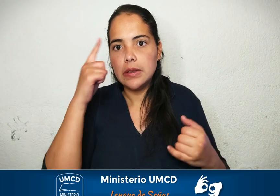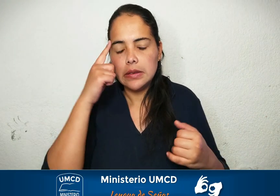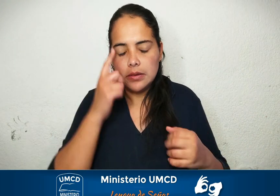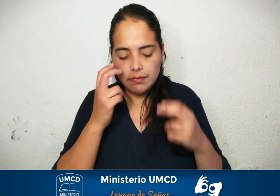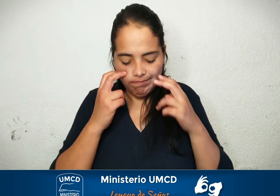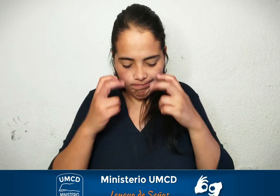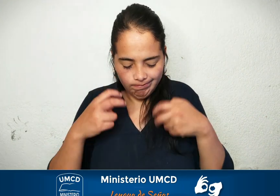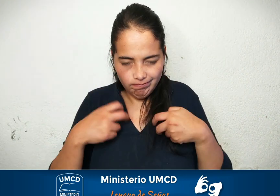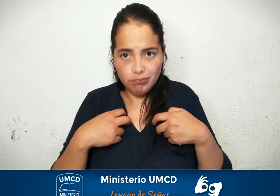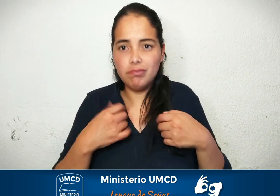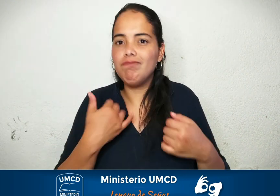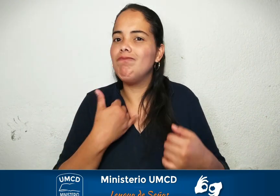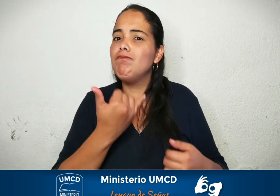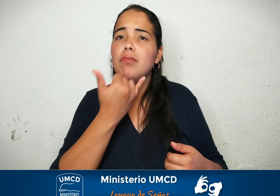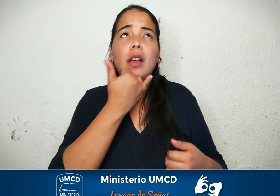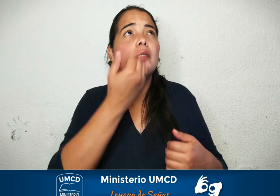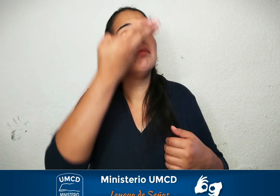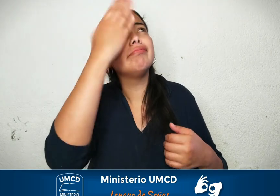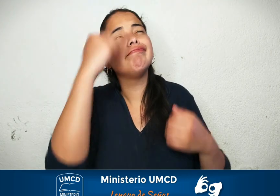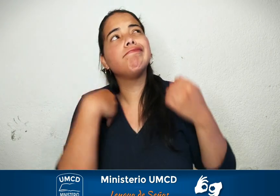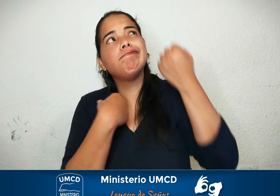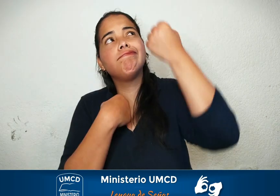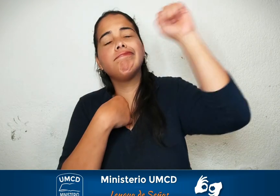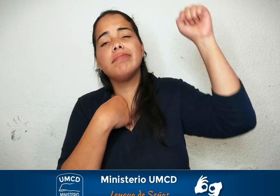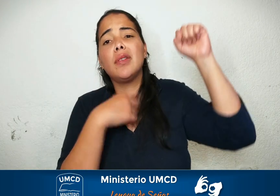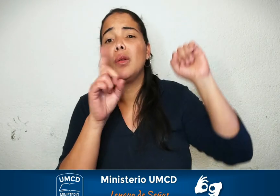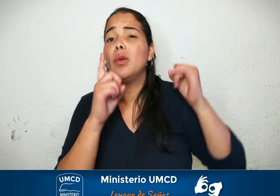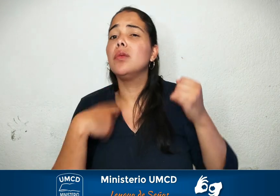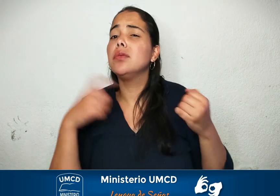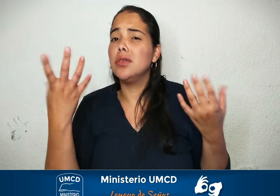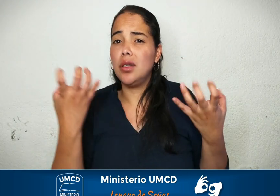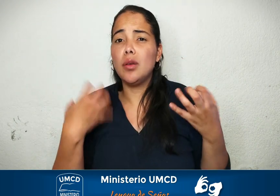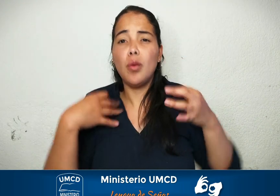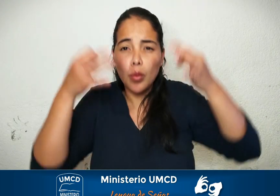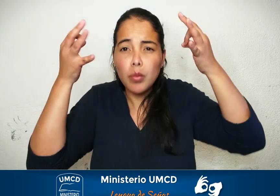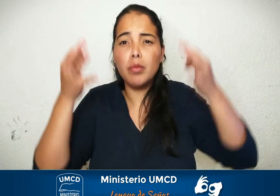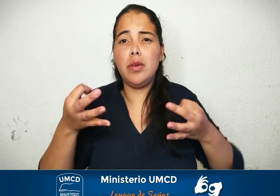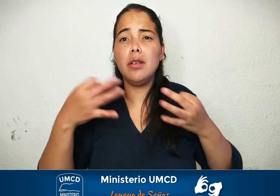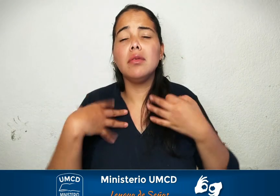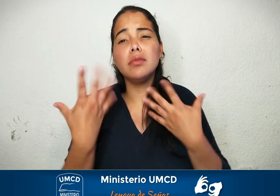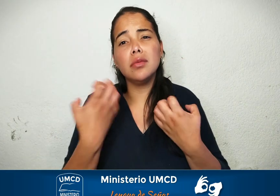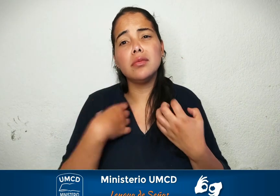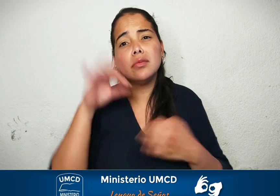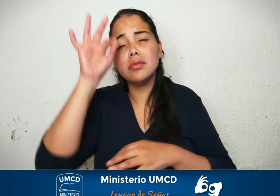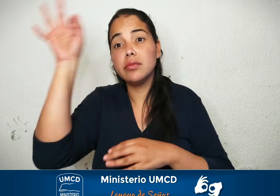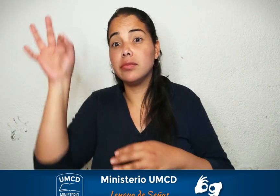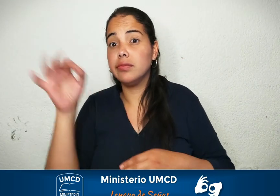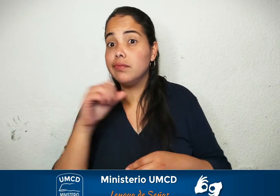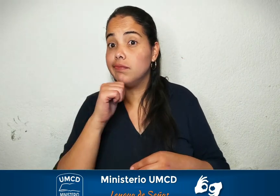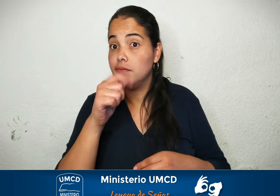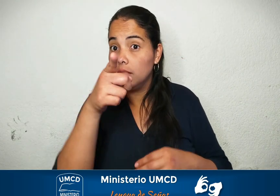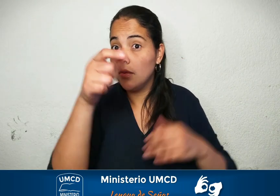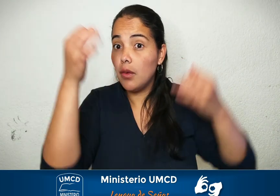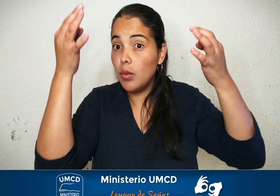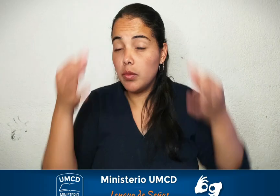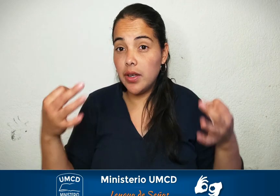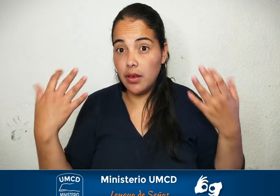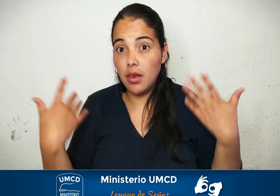es reconocer de que usted está desobedeciendo y por tanto está bajo